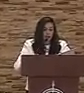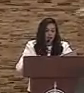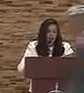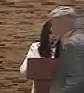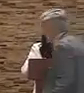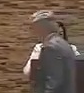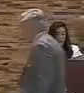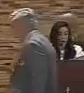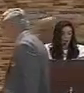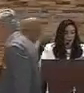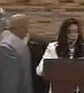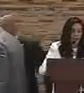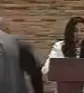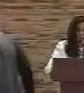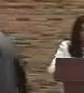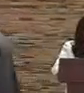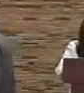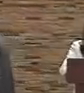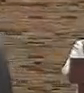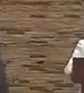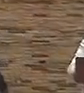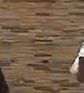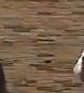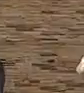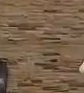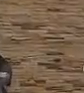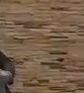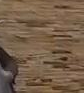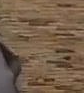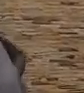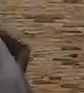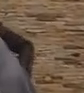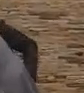La Ministra del Trabajo, Alicia Arango Olmos.